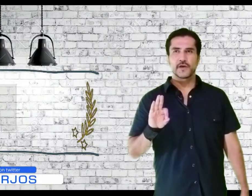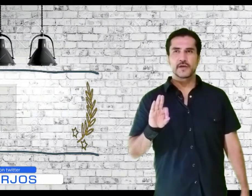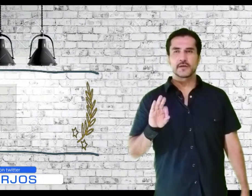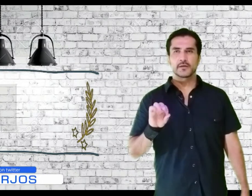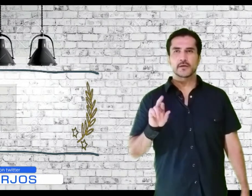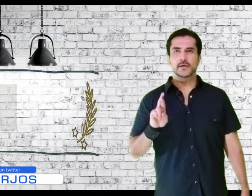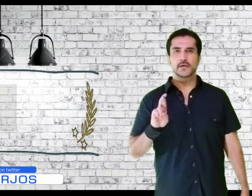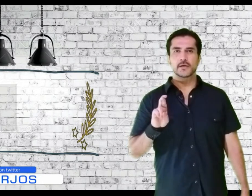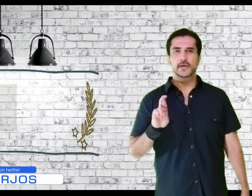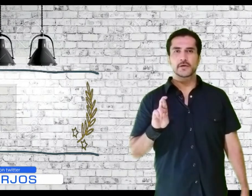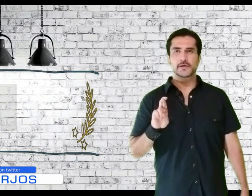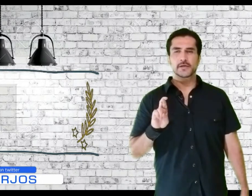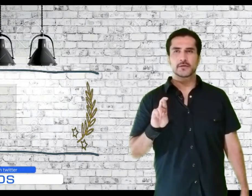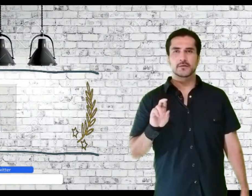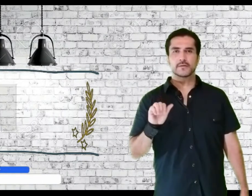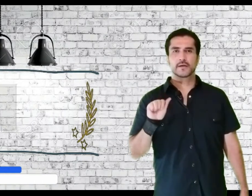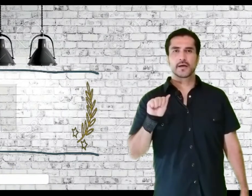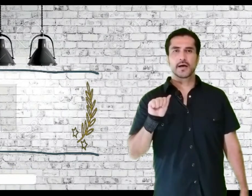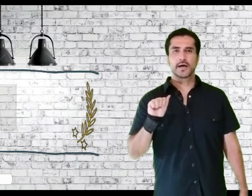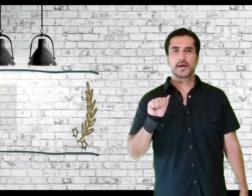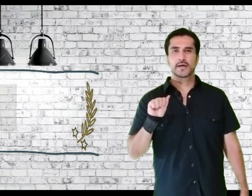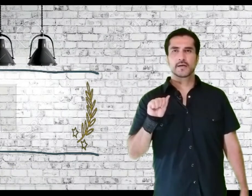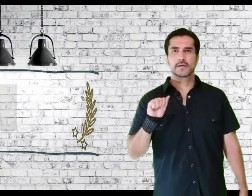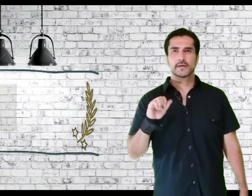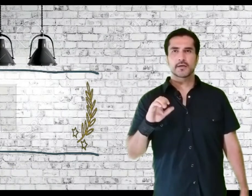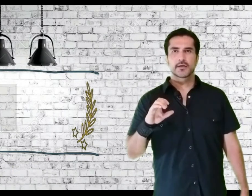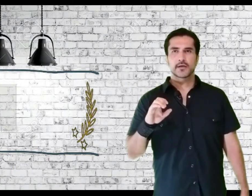F, R, A,